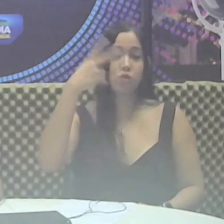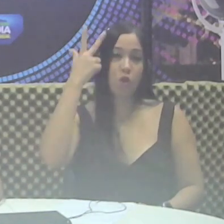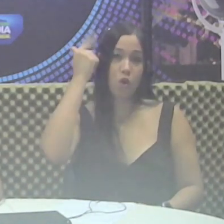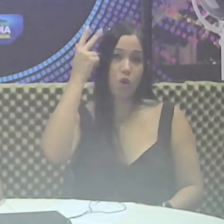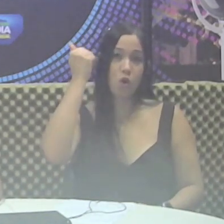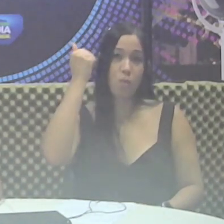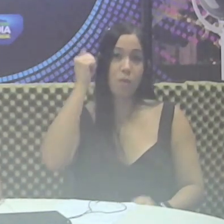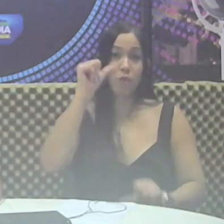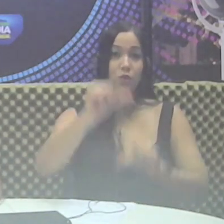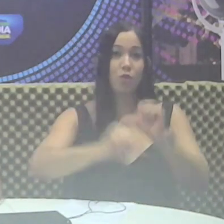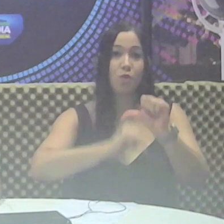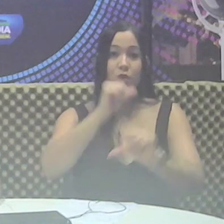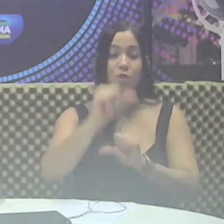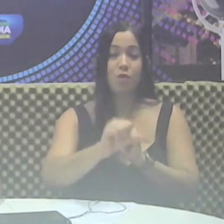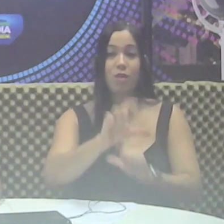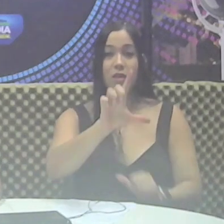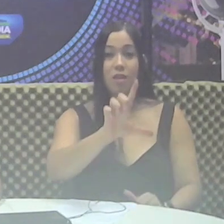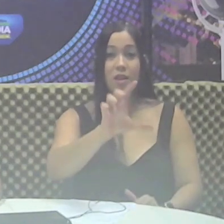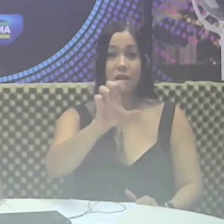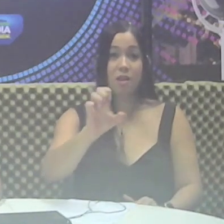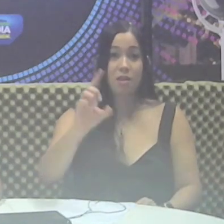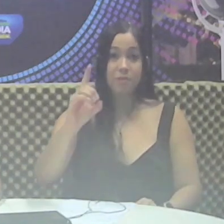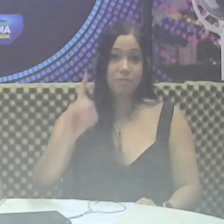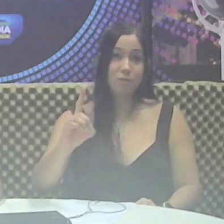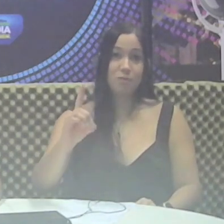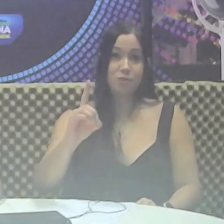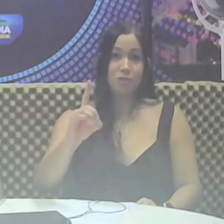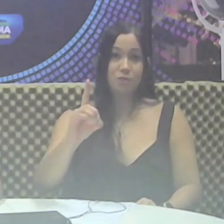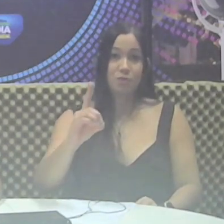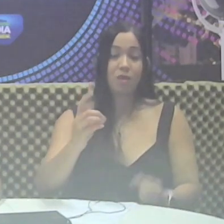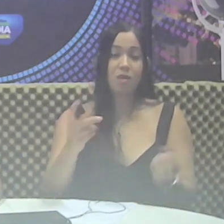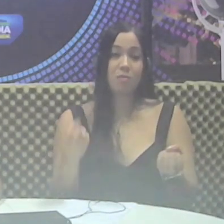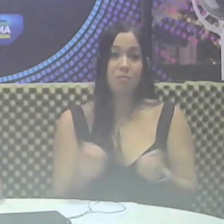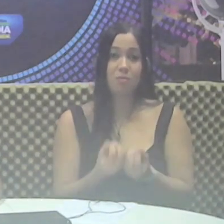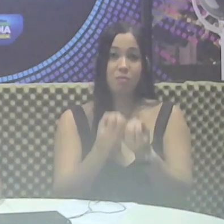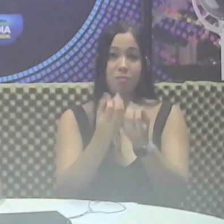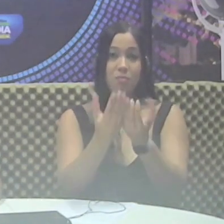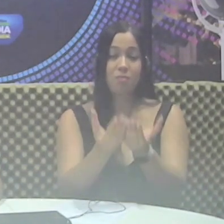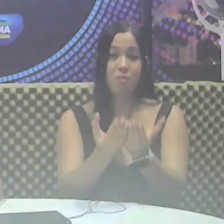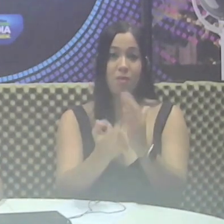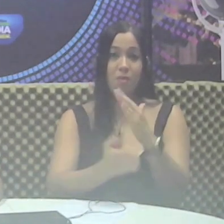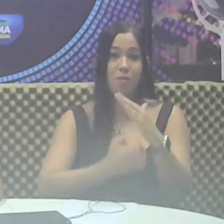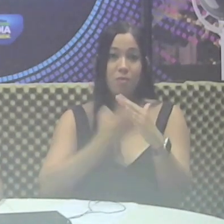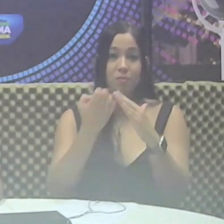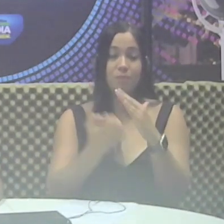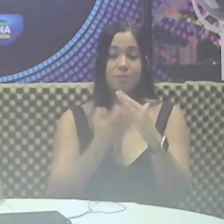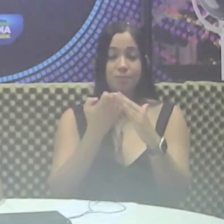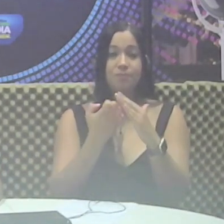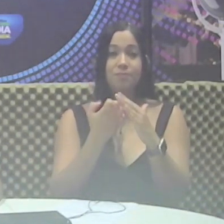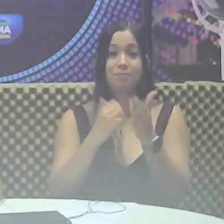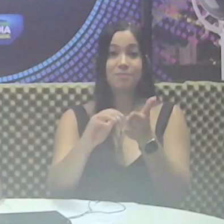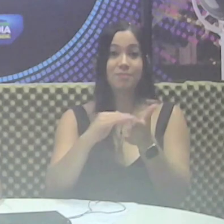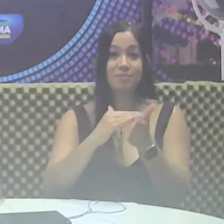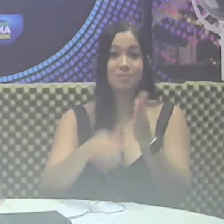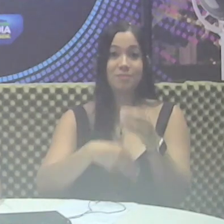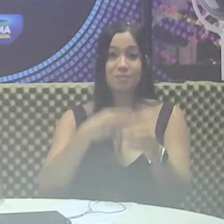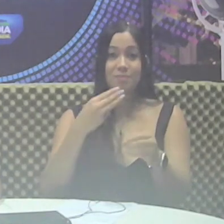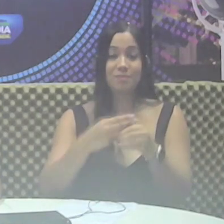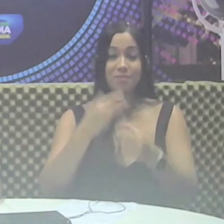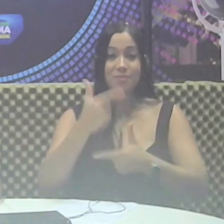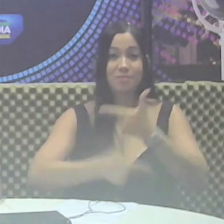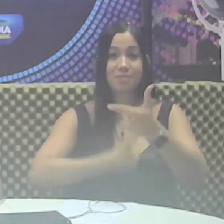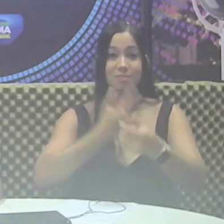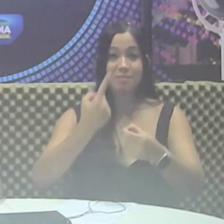convencionais por outras com tecnologia de LED em estrutura fornecida à concessionária, por meio da Secretaria Municipal de